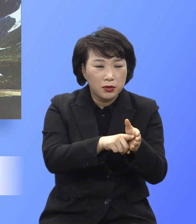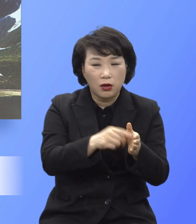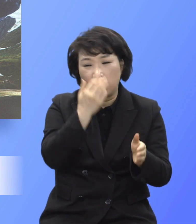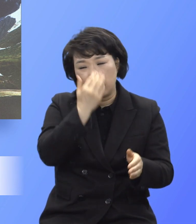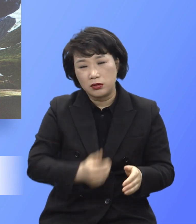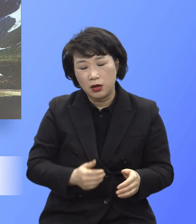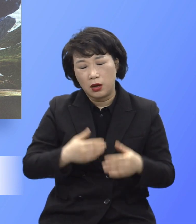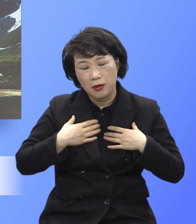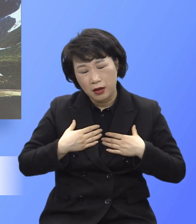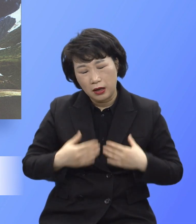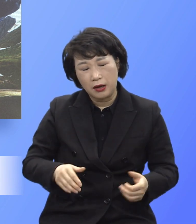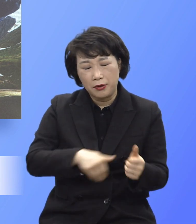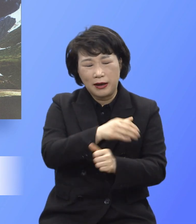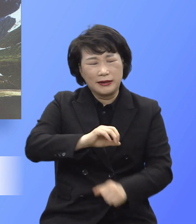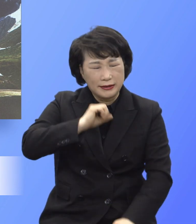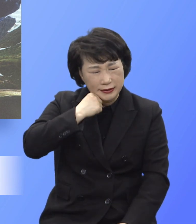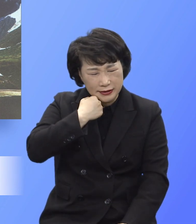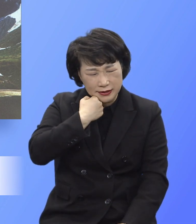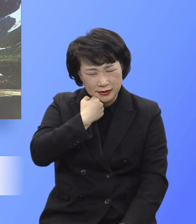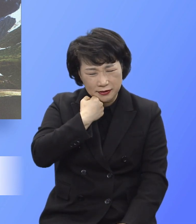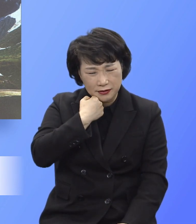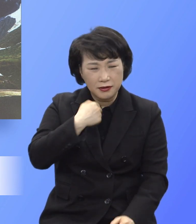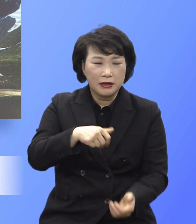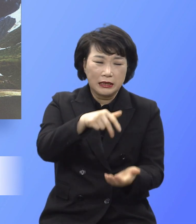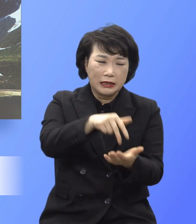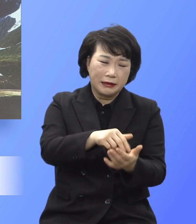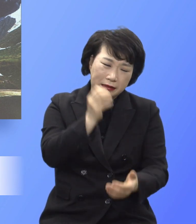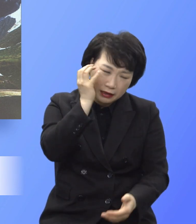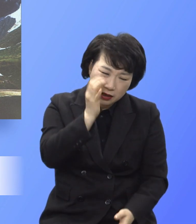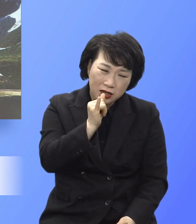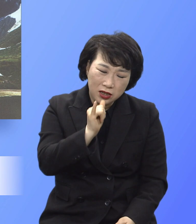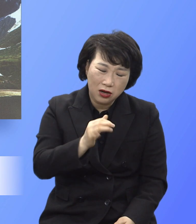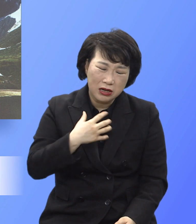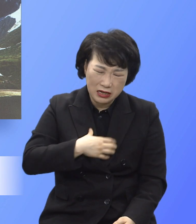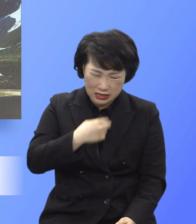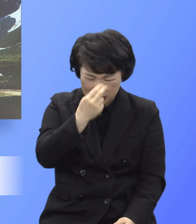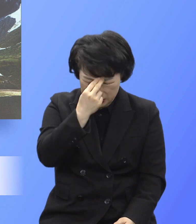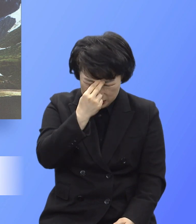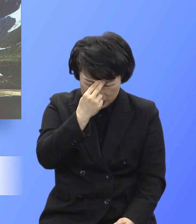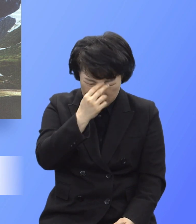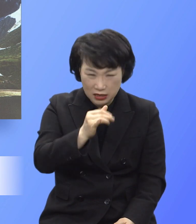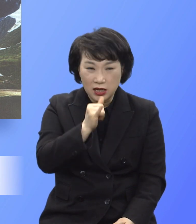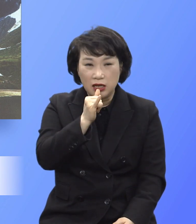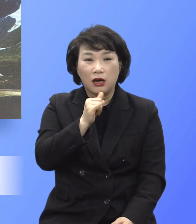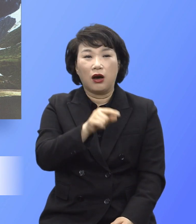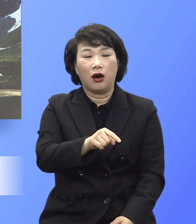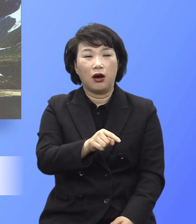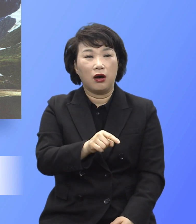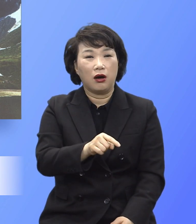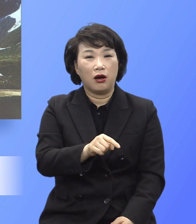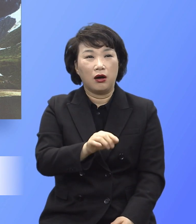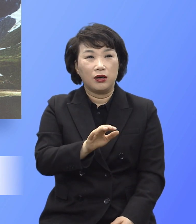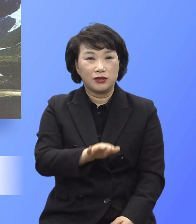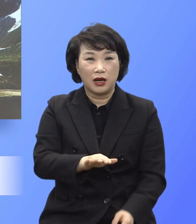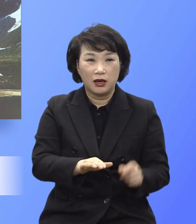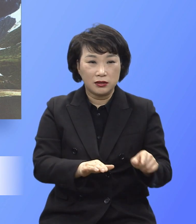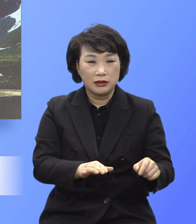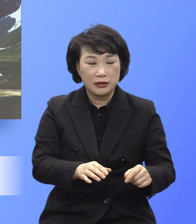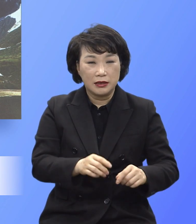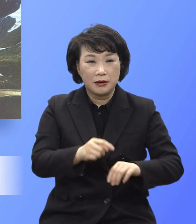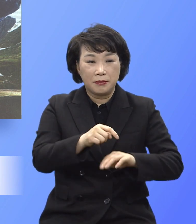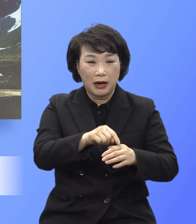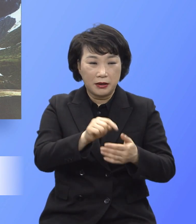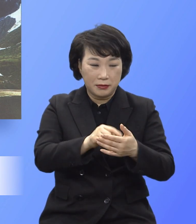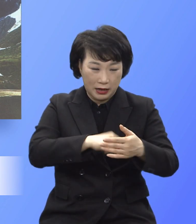환경이 어렵고 상황이 그렇고 영역 근심 걱정이 생기고